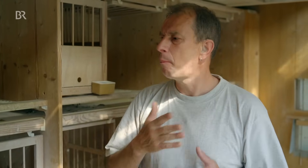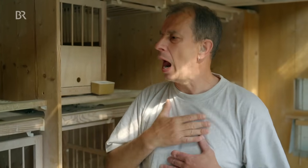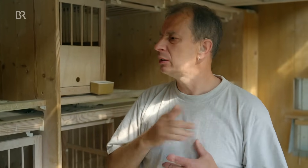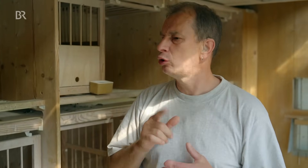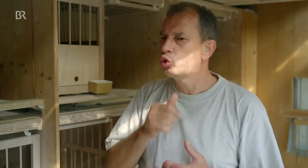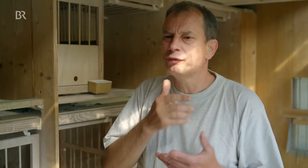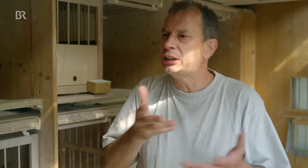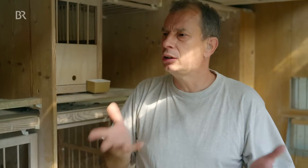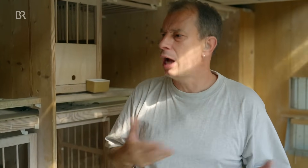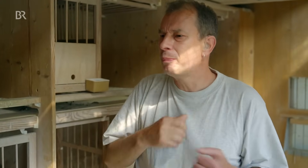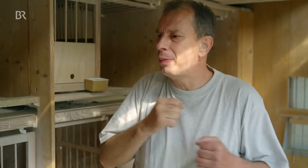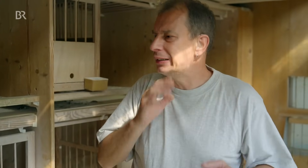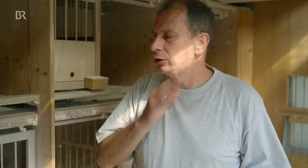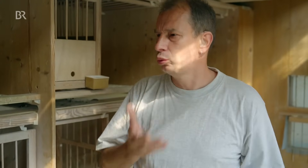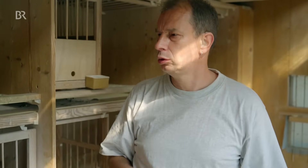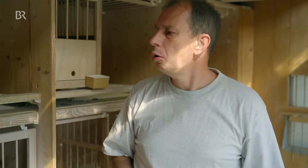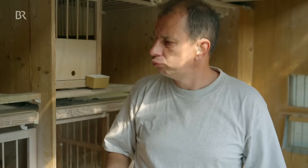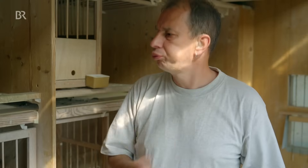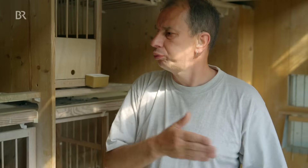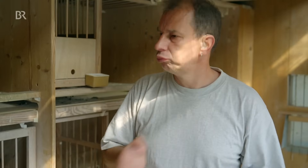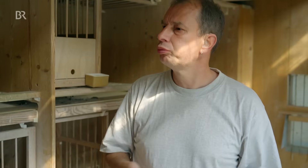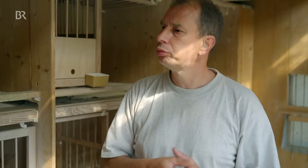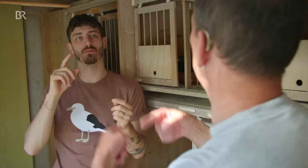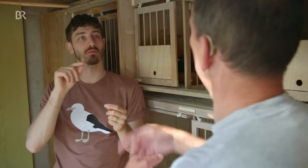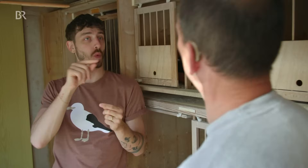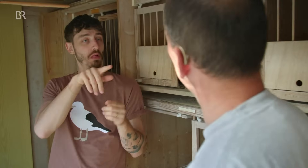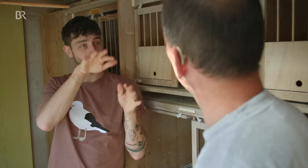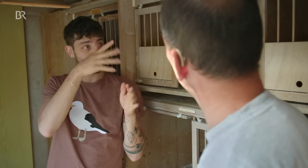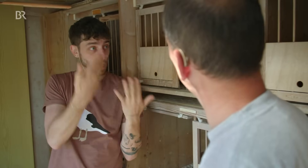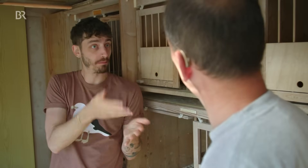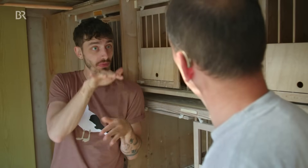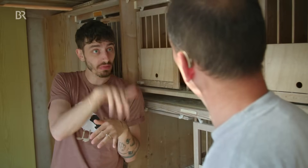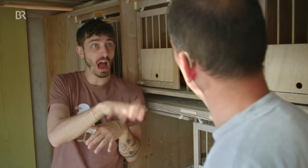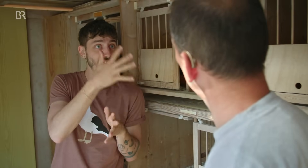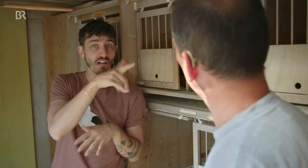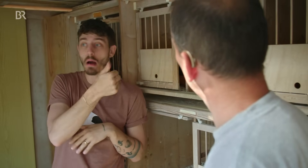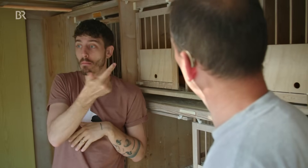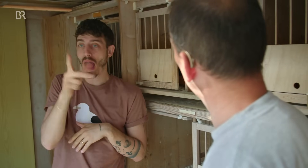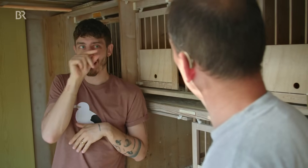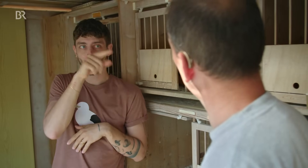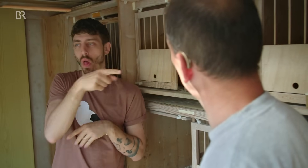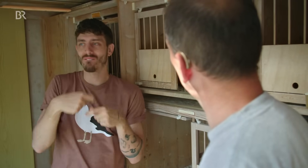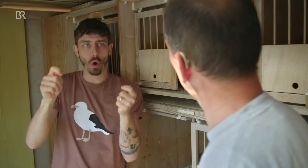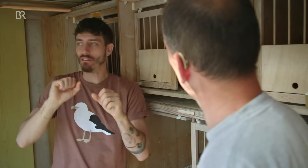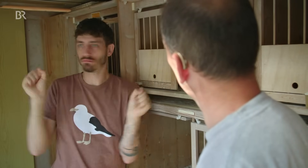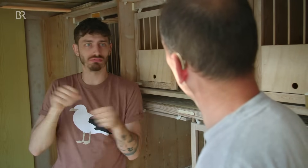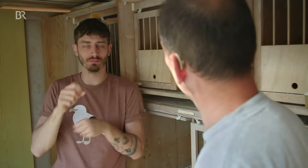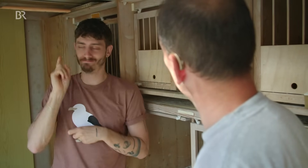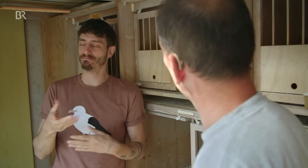alle behalten. Das werden sonst zu viele. So viel Platz habe ich nicht. Und gibt es auch Tauben, die du so gern hast, dass du sie niemals